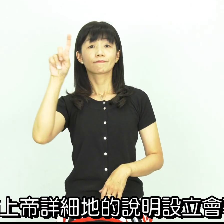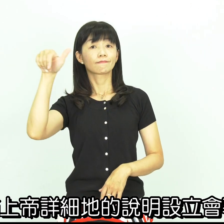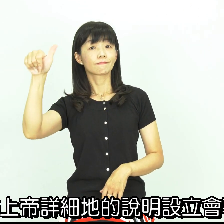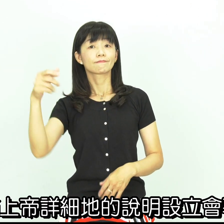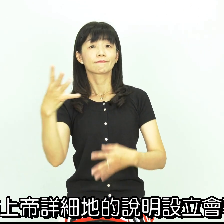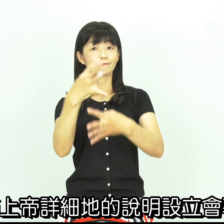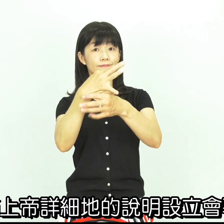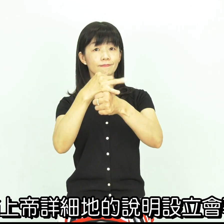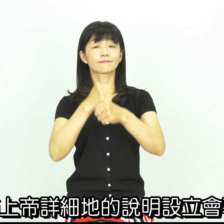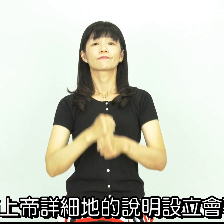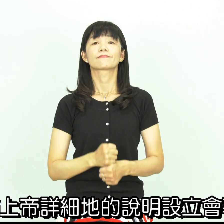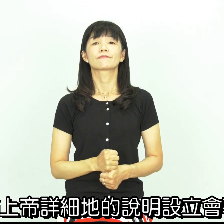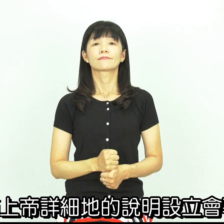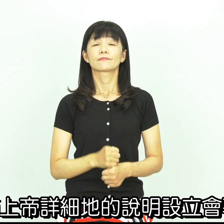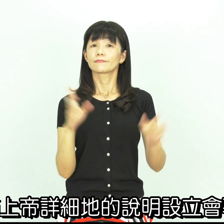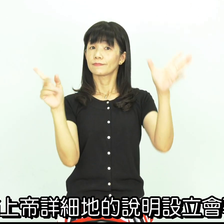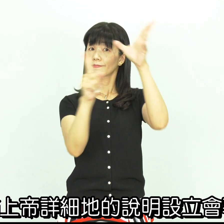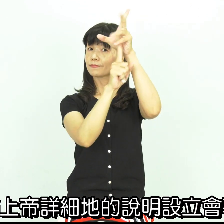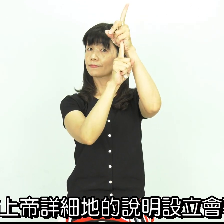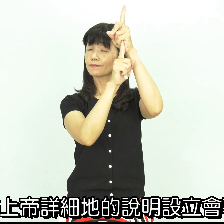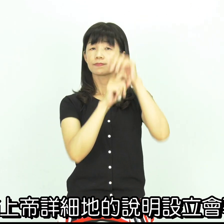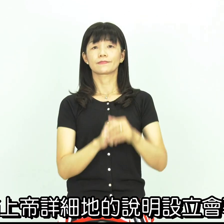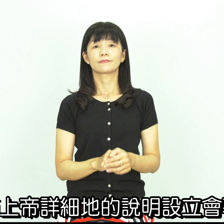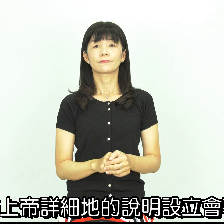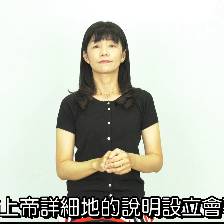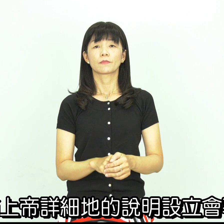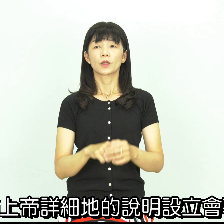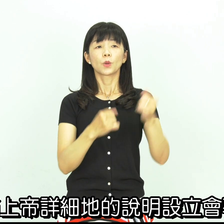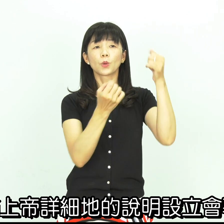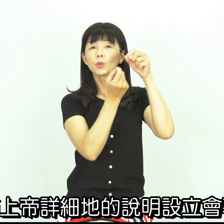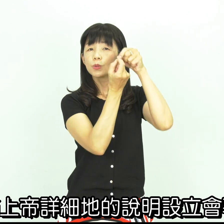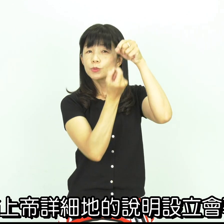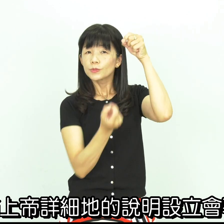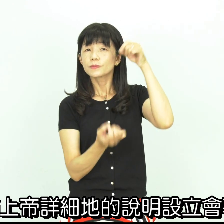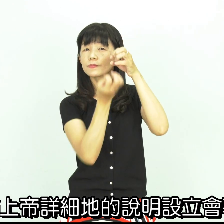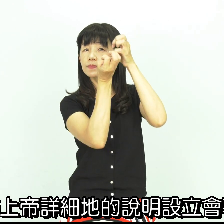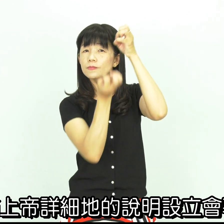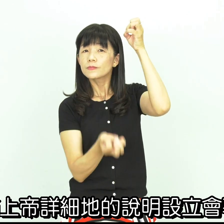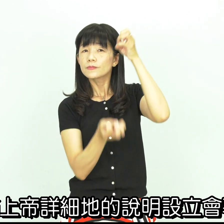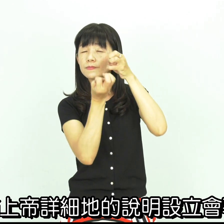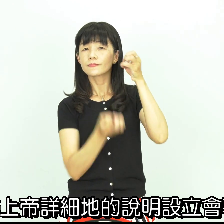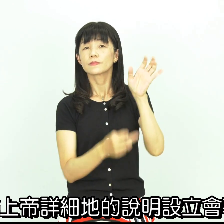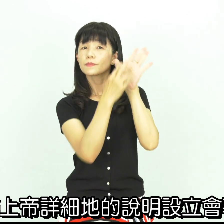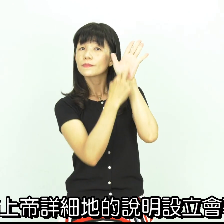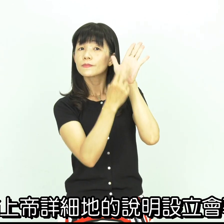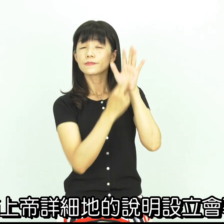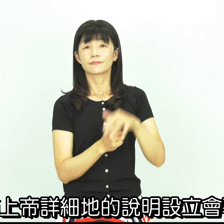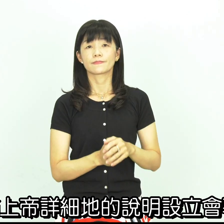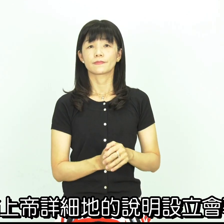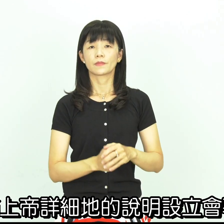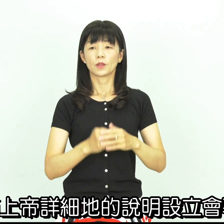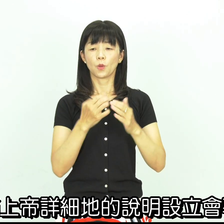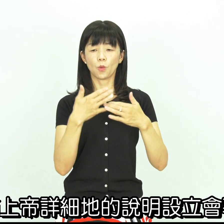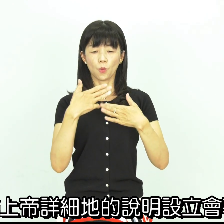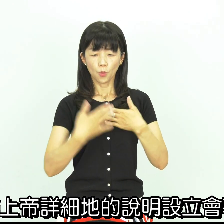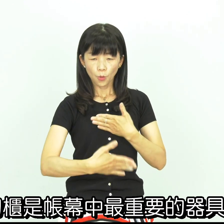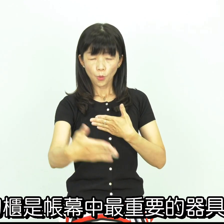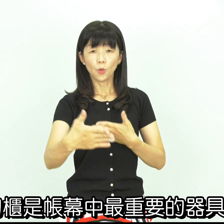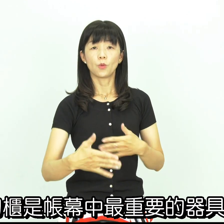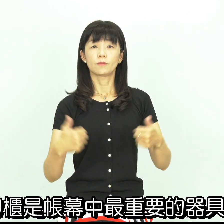2到15节，上帝详细的说明设立会幕的程序。约柜